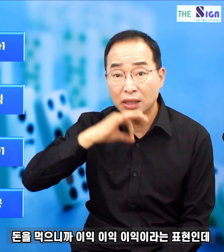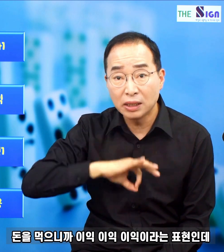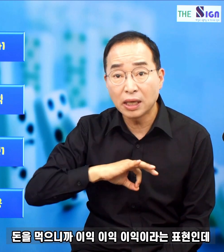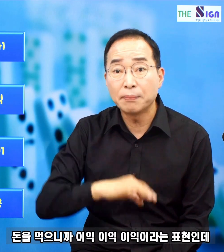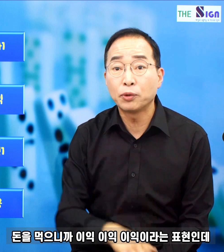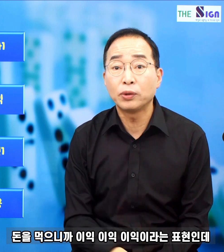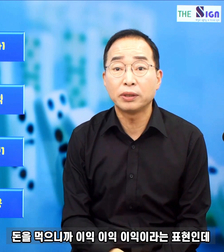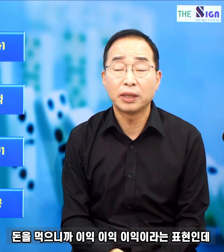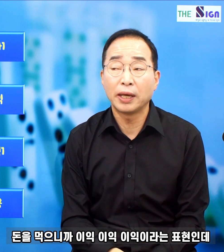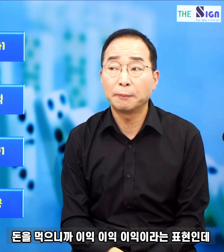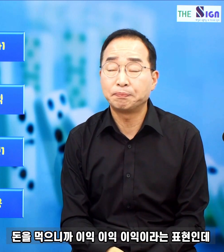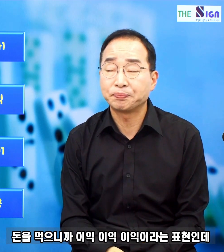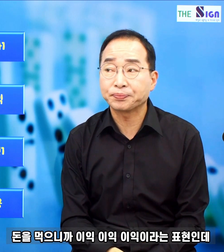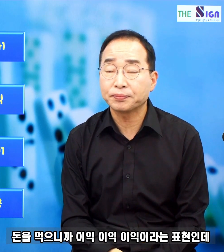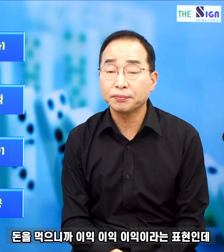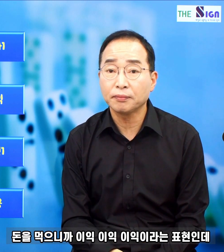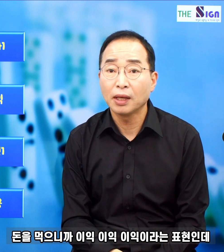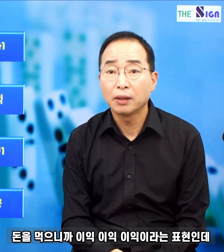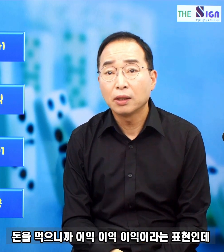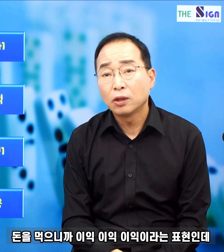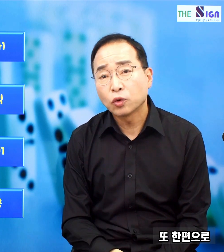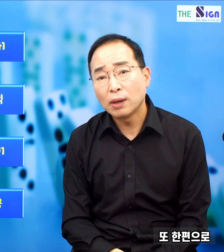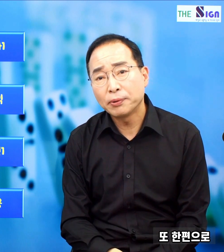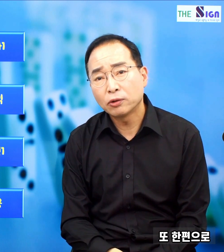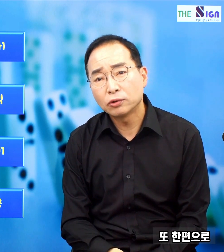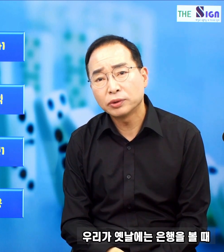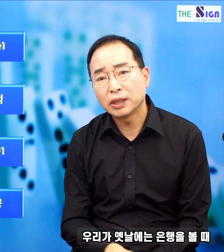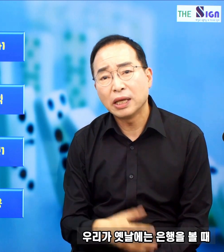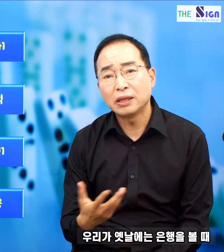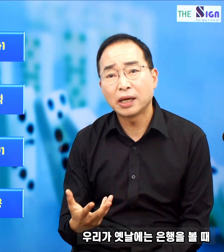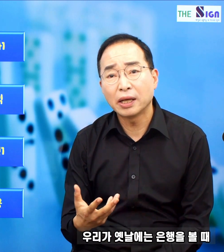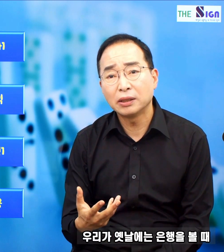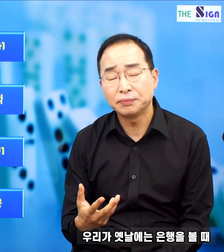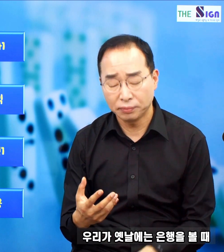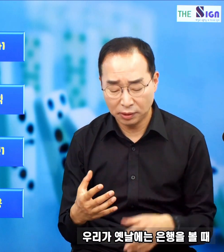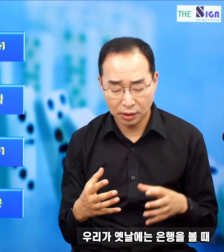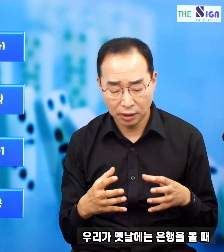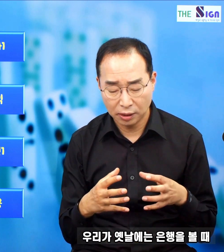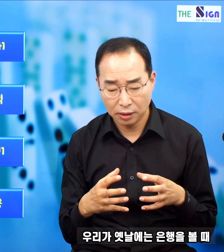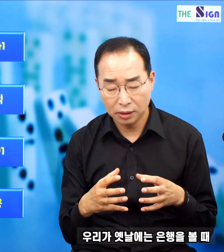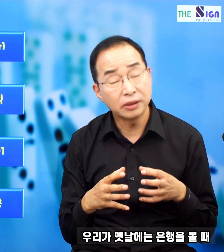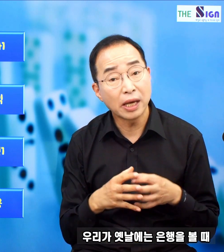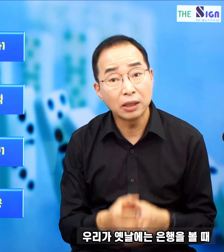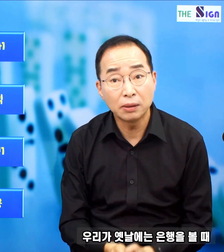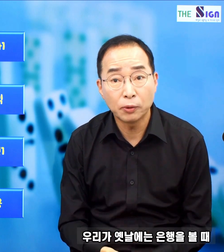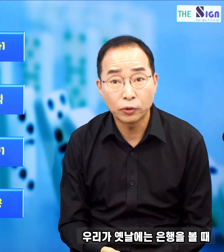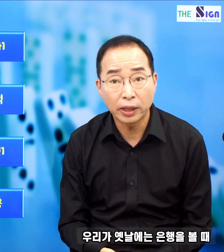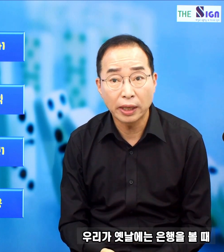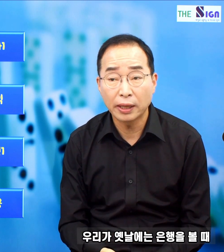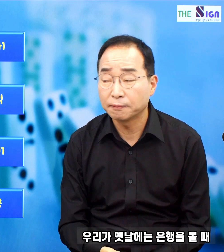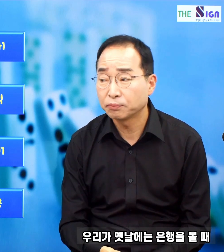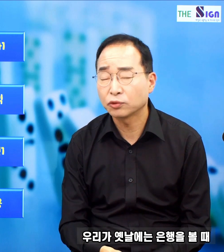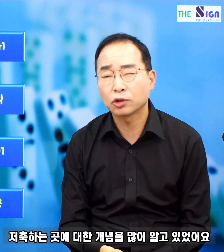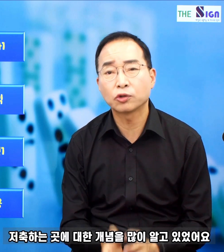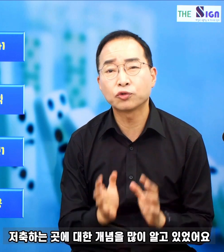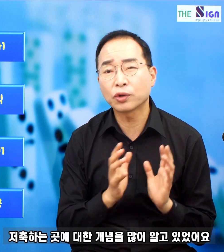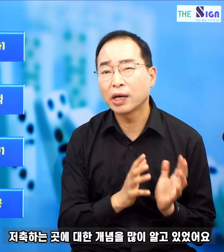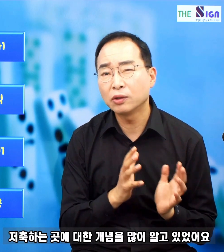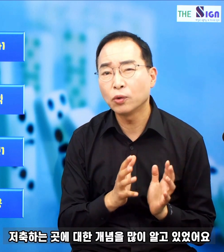이익이라는 표현인데, 또 한편으로 우리가 옛날에는 이제 은행을 볼 때 저축하는 곳에